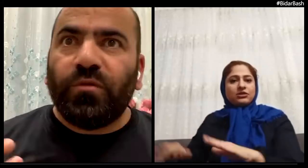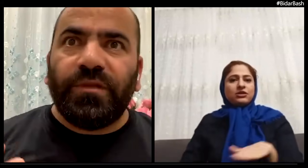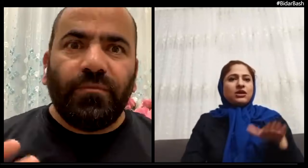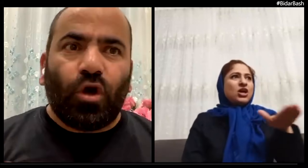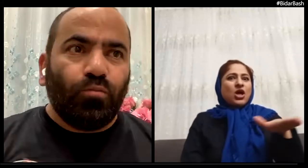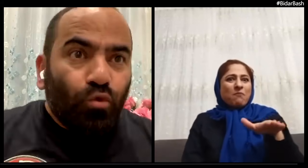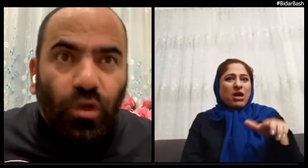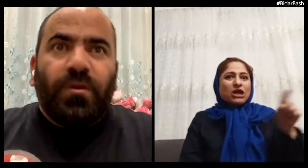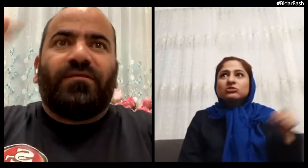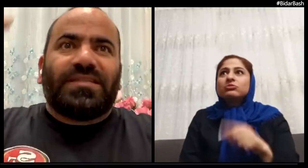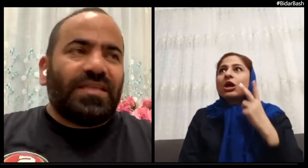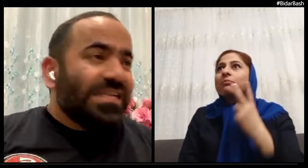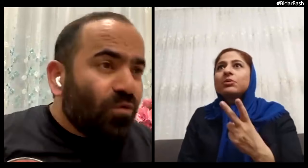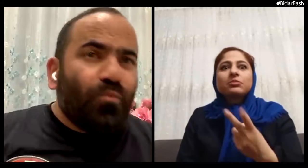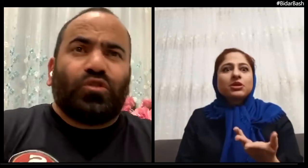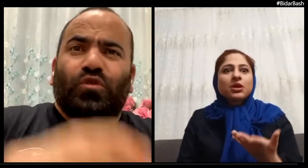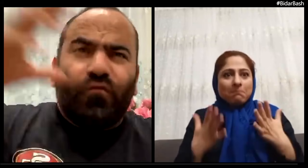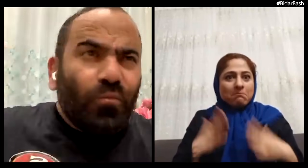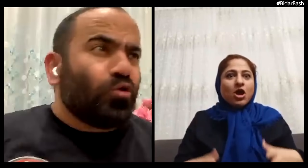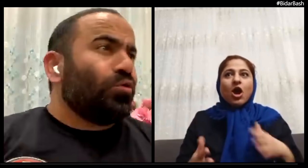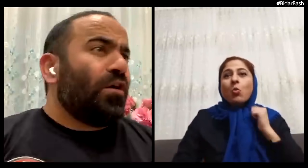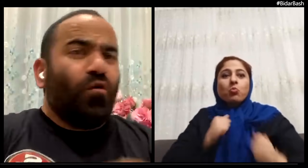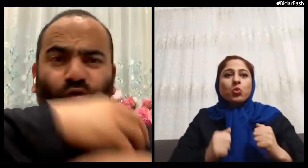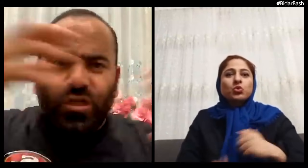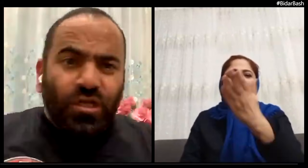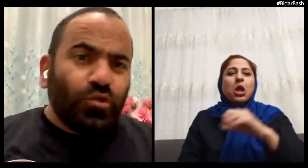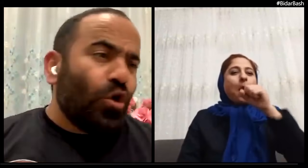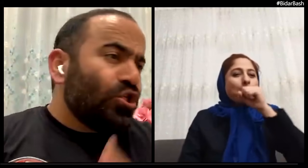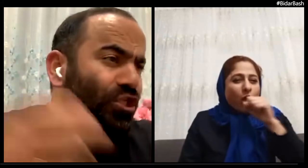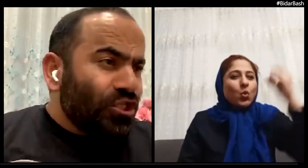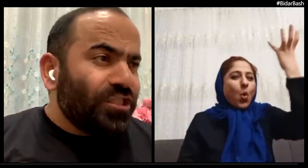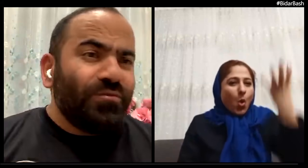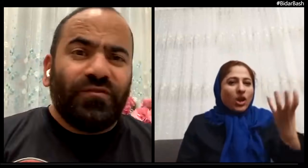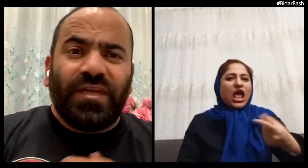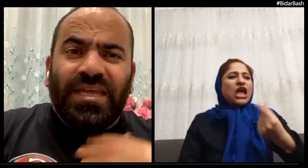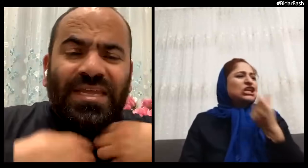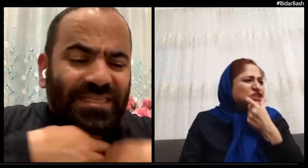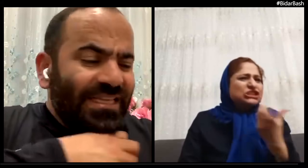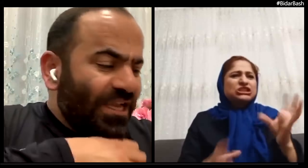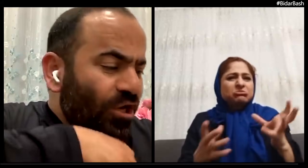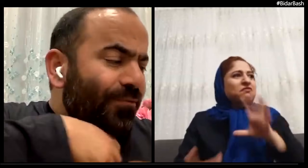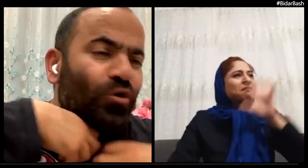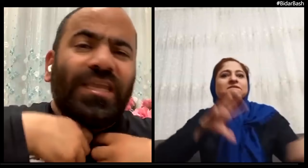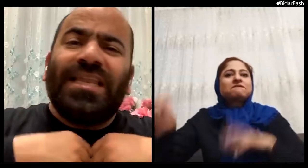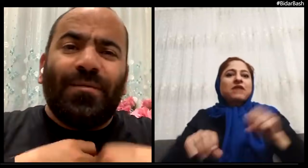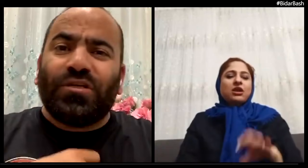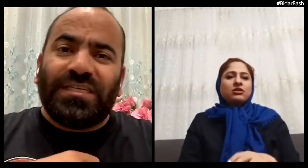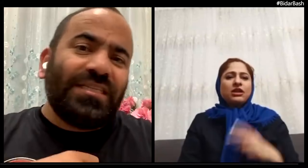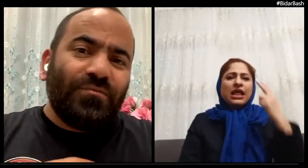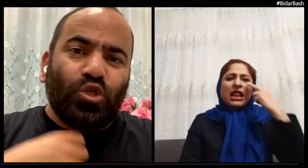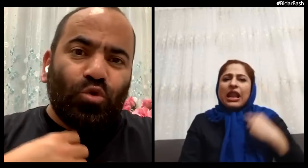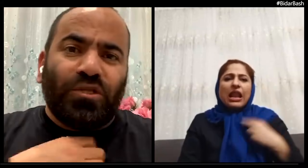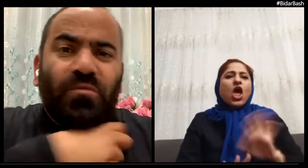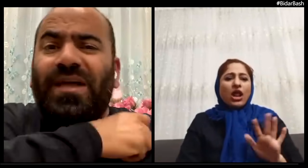اینا رو میبینه، میخواد بودوی بره وسط اسباب بازی ها و بادکنک ها و آجیل شیرنی میوه، دیگه نگاه نمی کنه. این